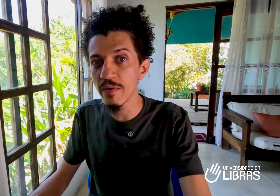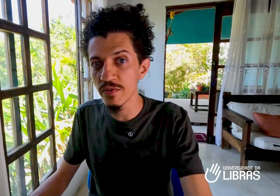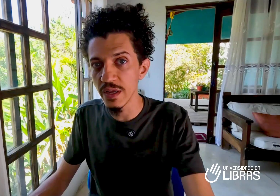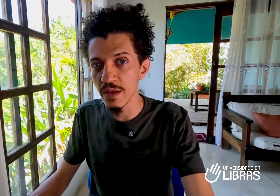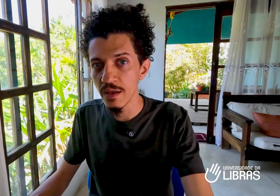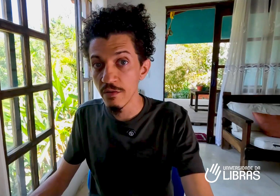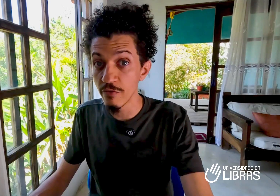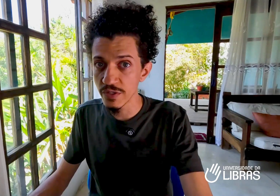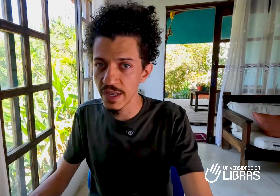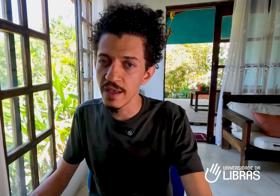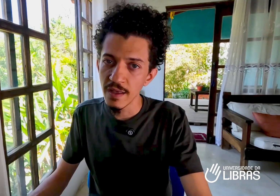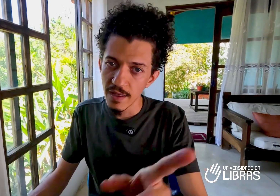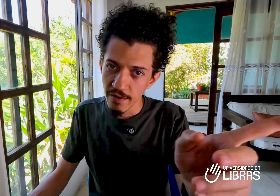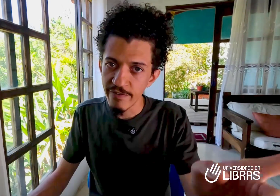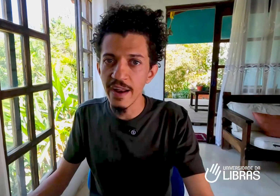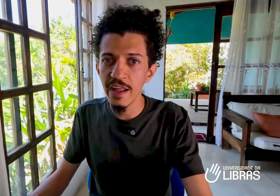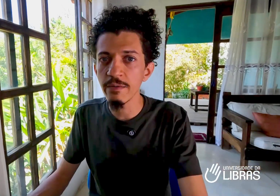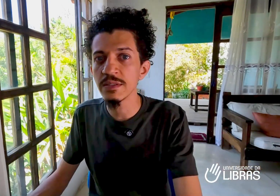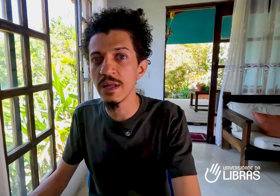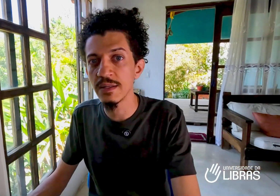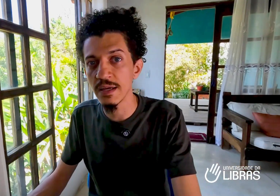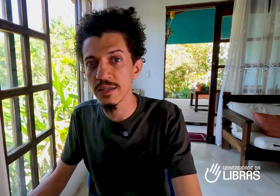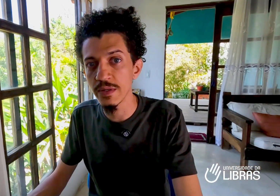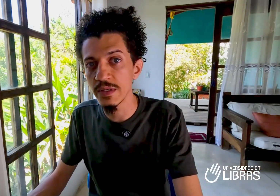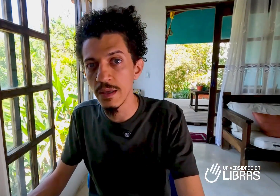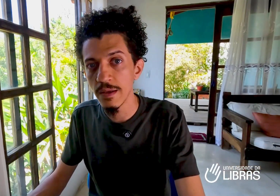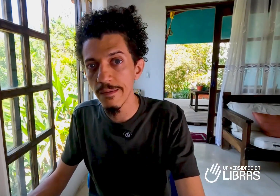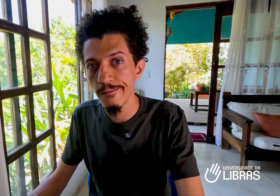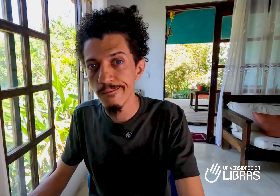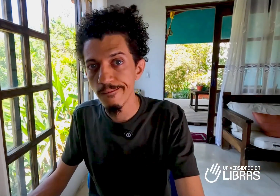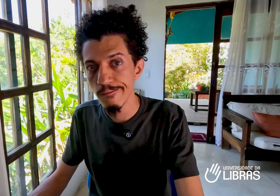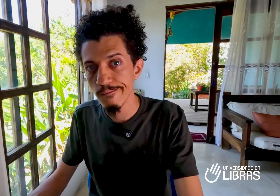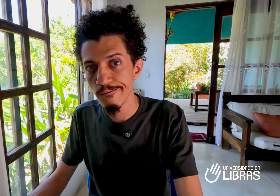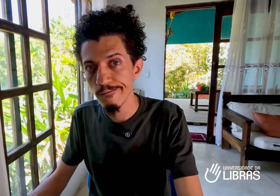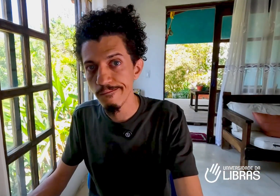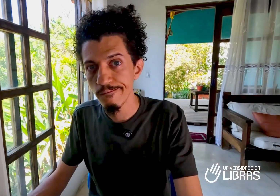você. Você faria uma sinalização assim?